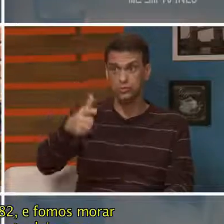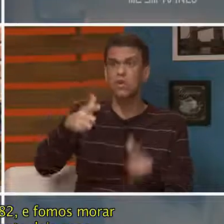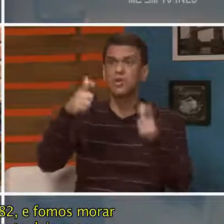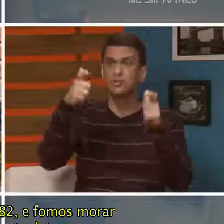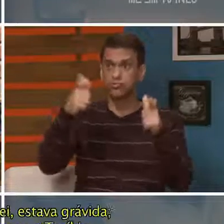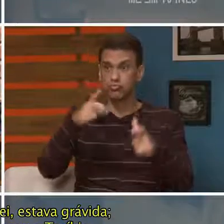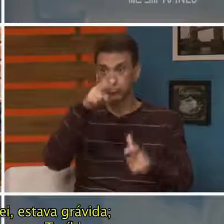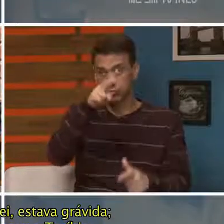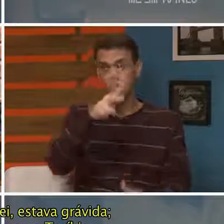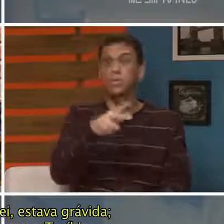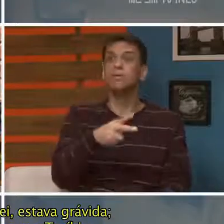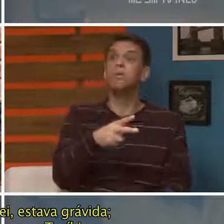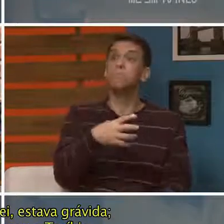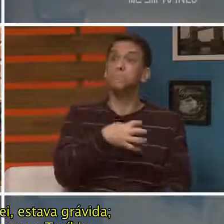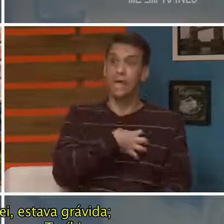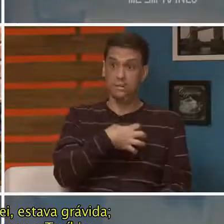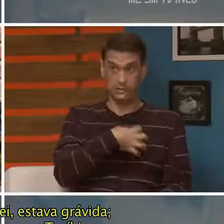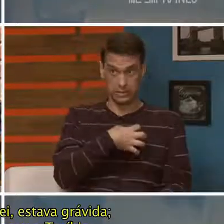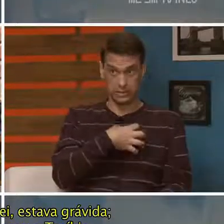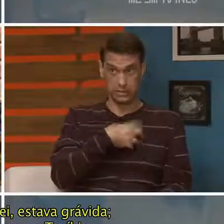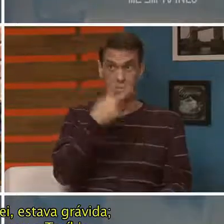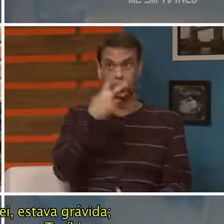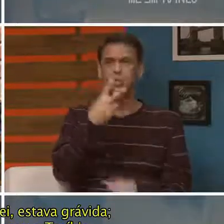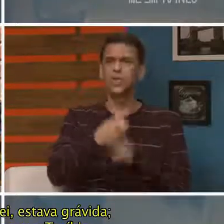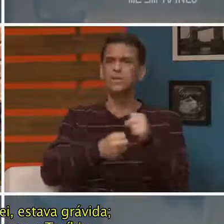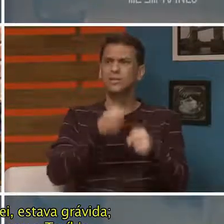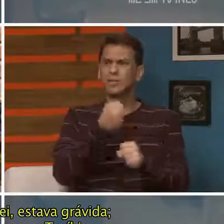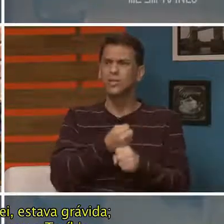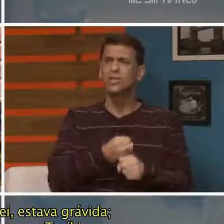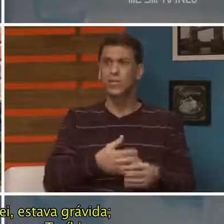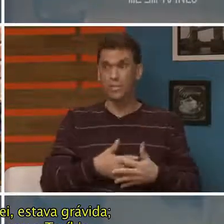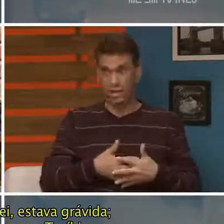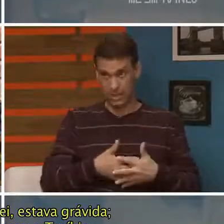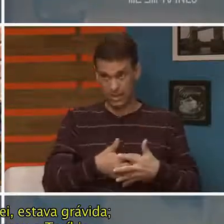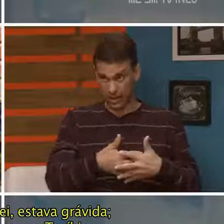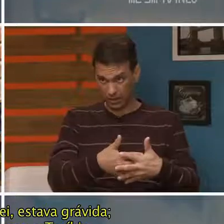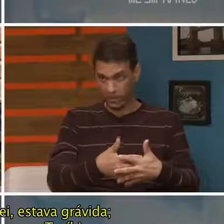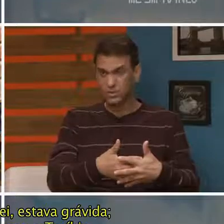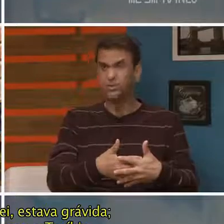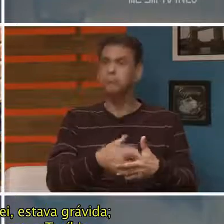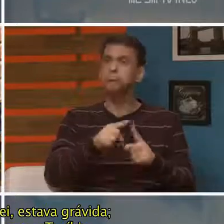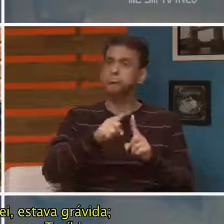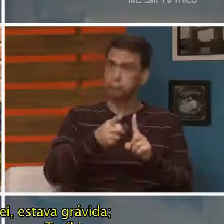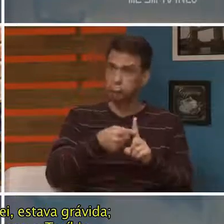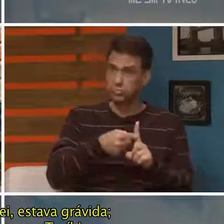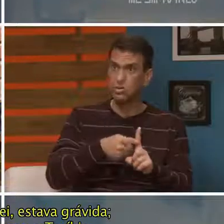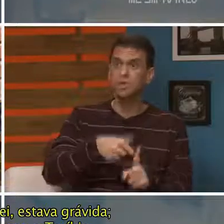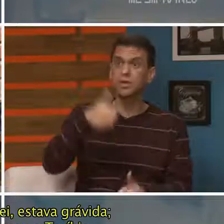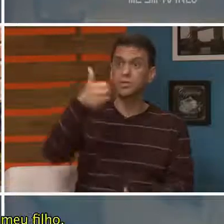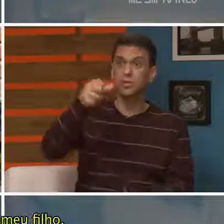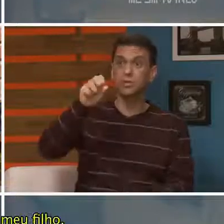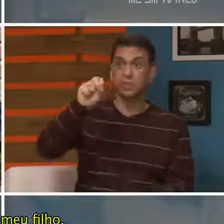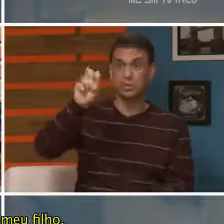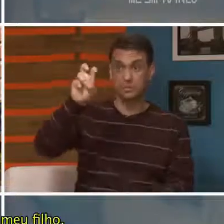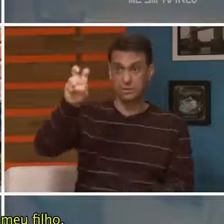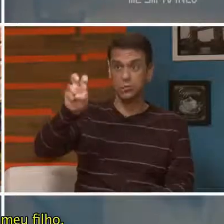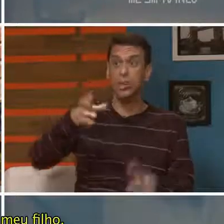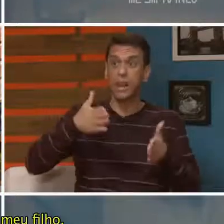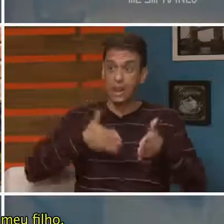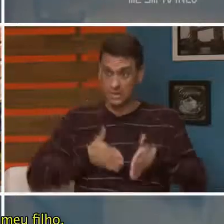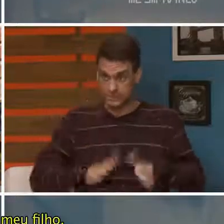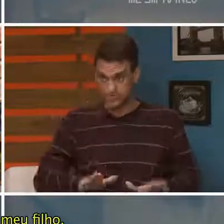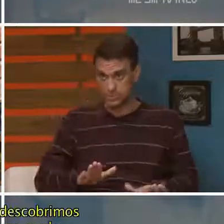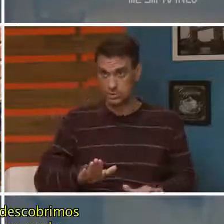durante 2 anos. Quando eu voltei, eu estava grávida e em 1985 nasceu o Toríbio, que é o